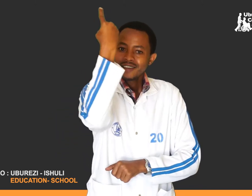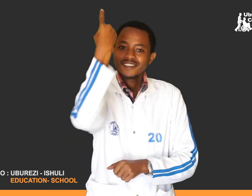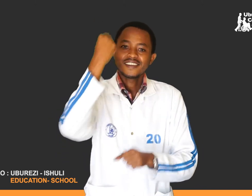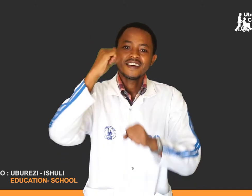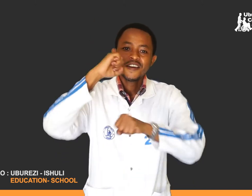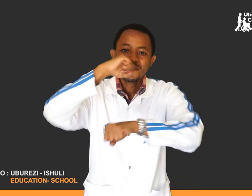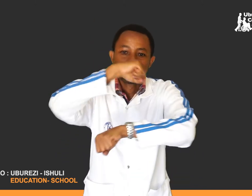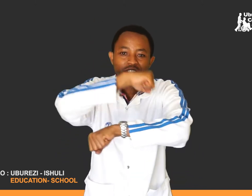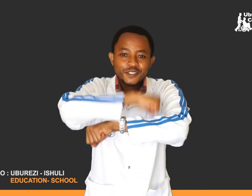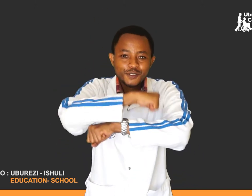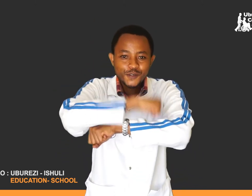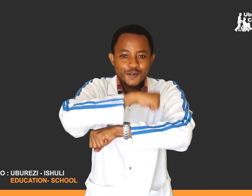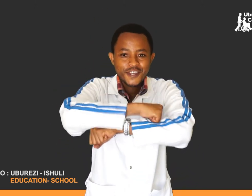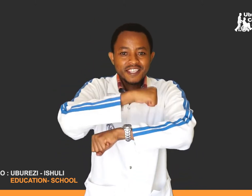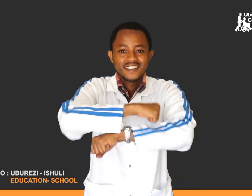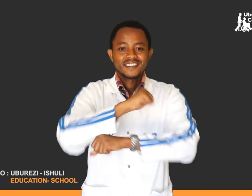by'ibanze by'ishuri.